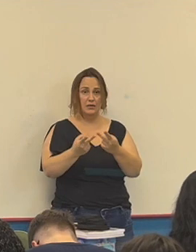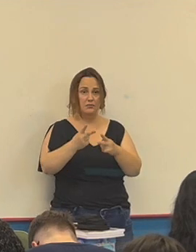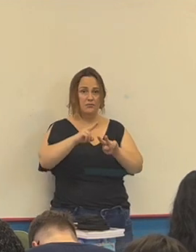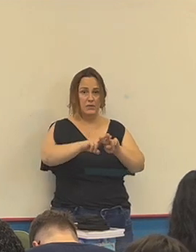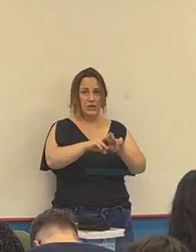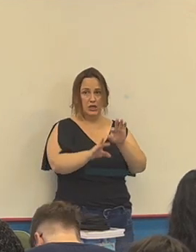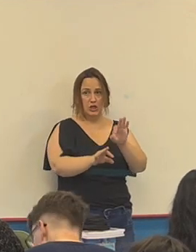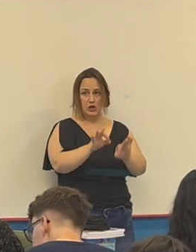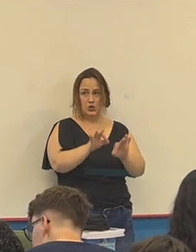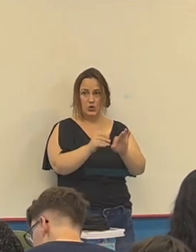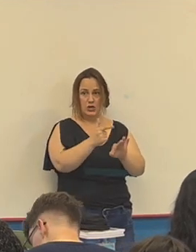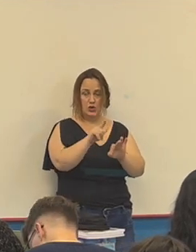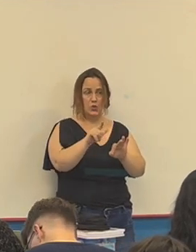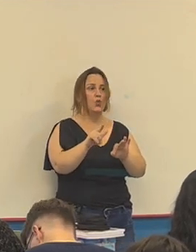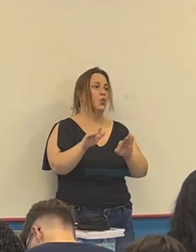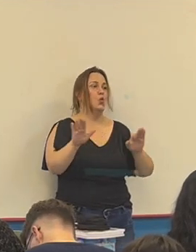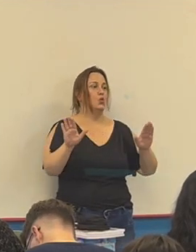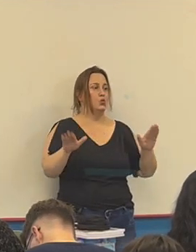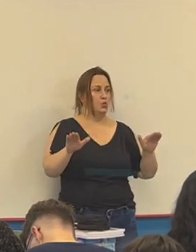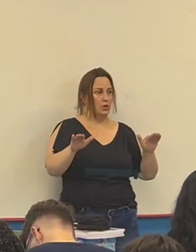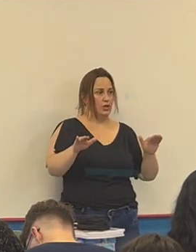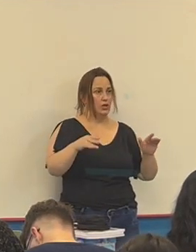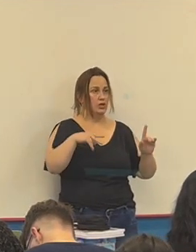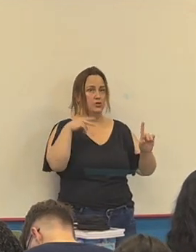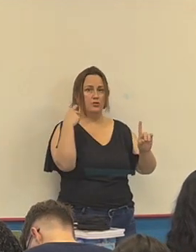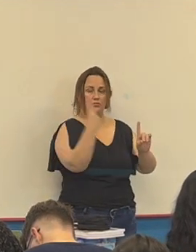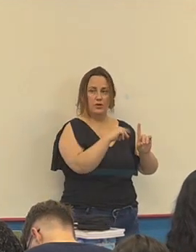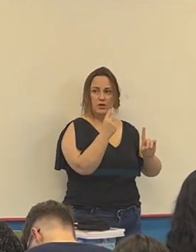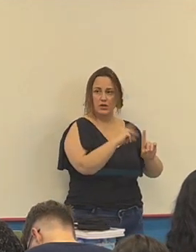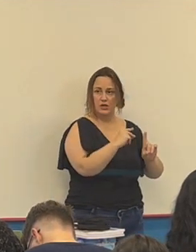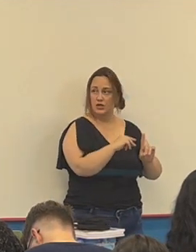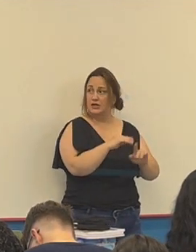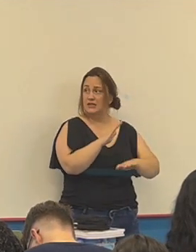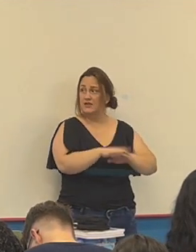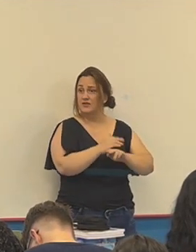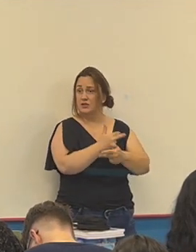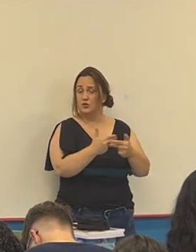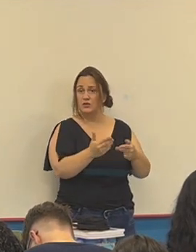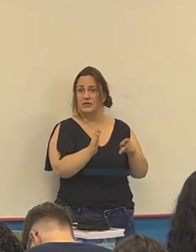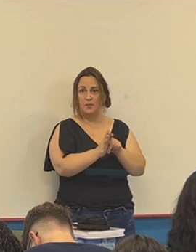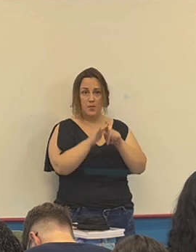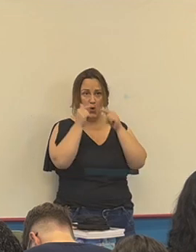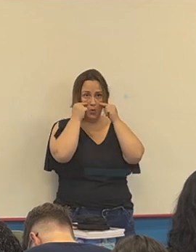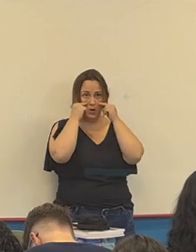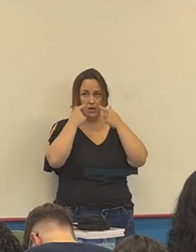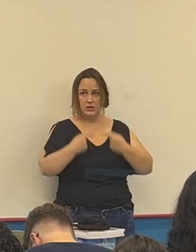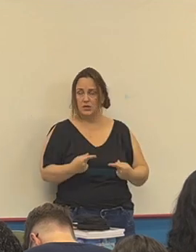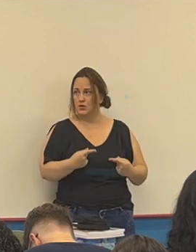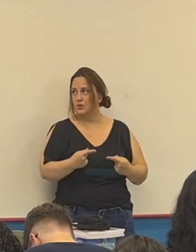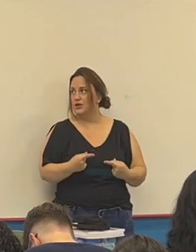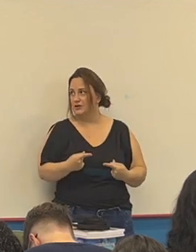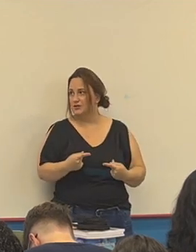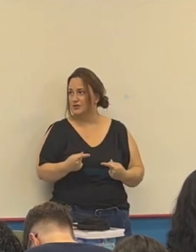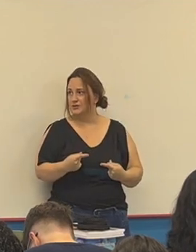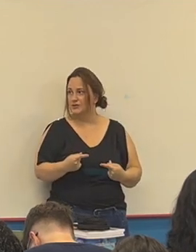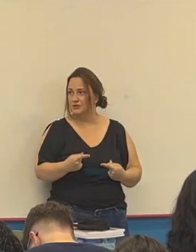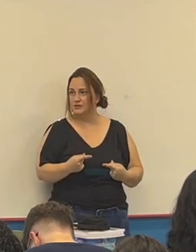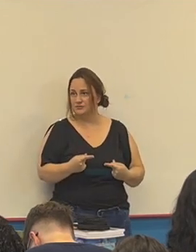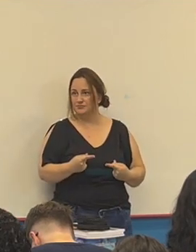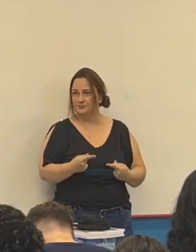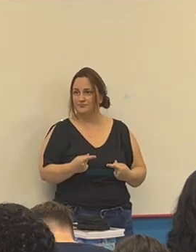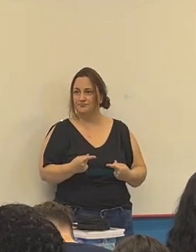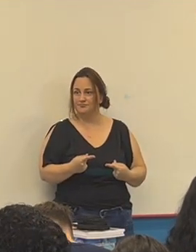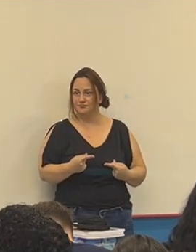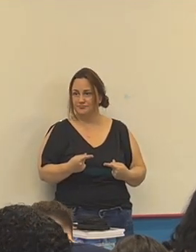anjo, ali eles estão agredindo, então eles estão fazendo coisas que os seres humanos fazem e os seres humanos foram que criaram os